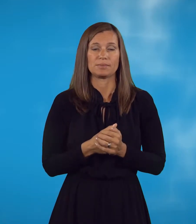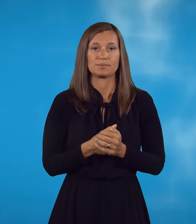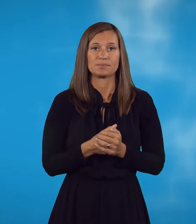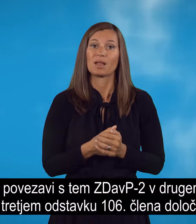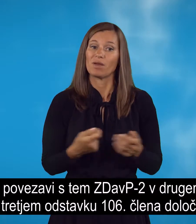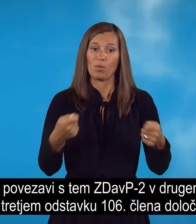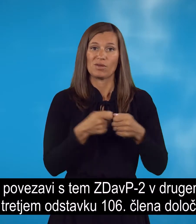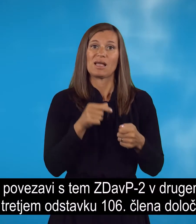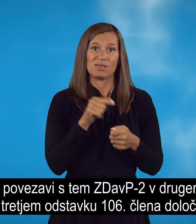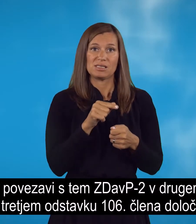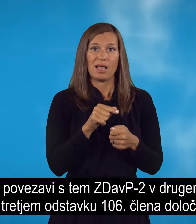V povezavi s tem